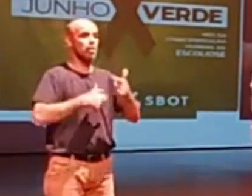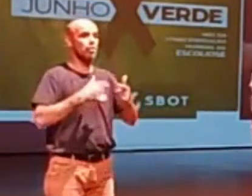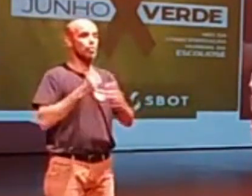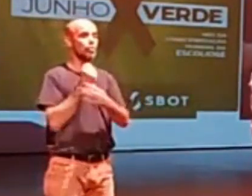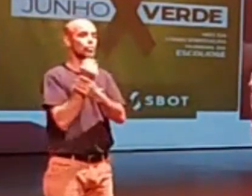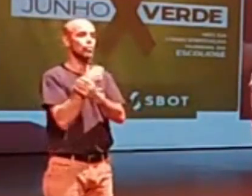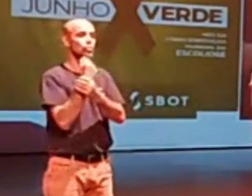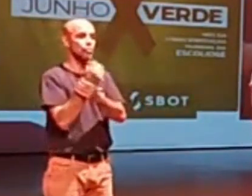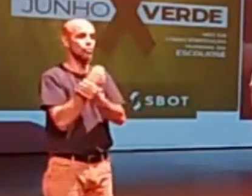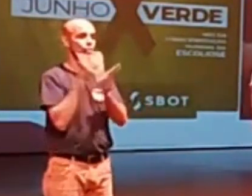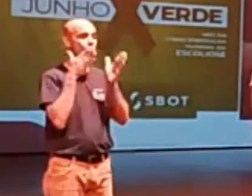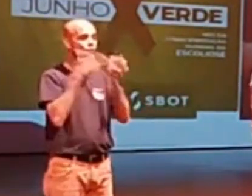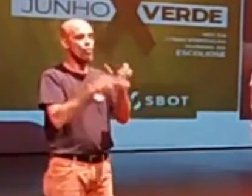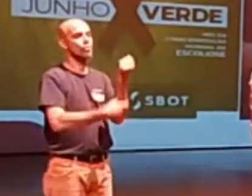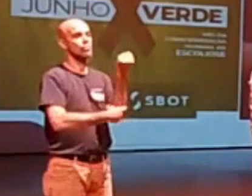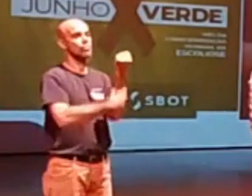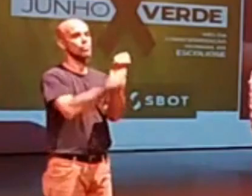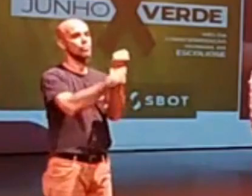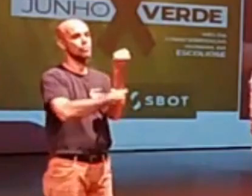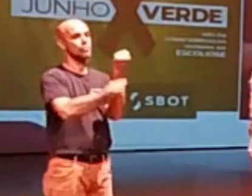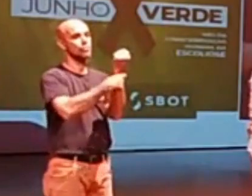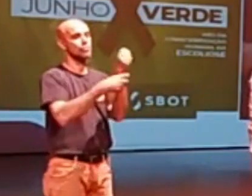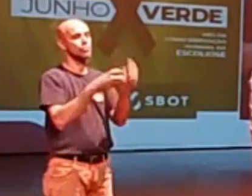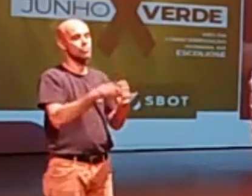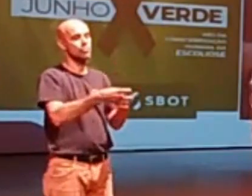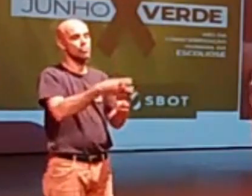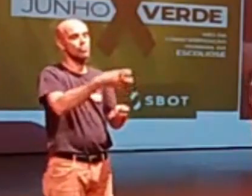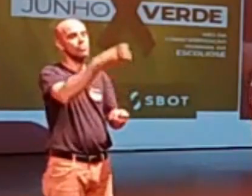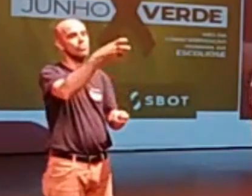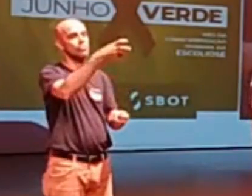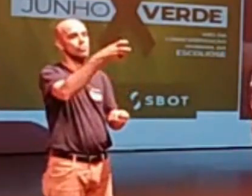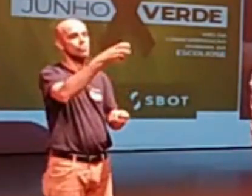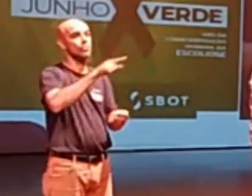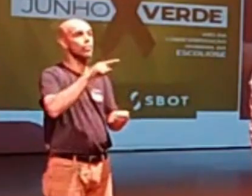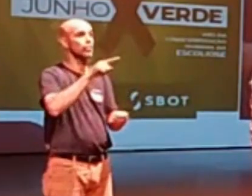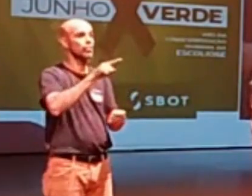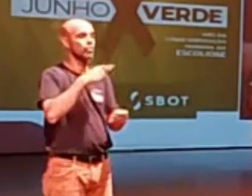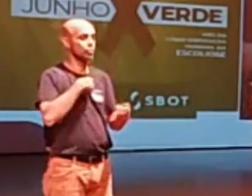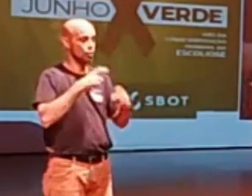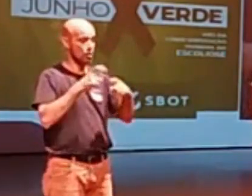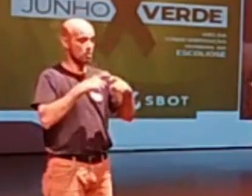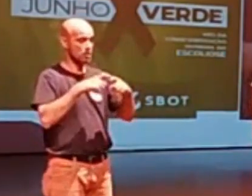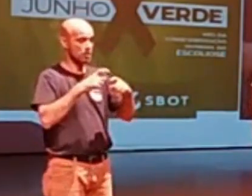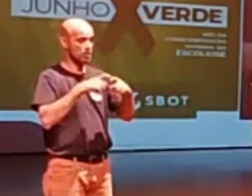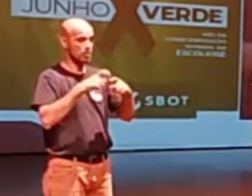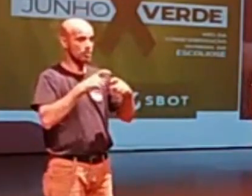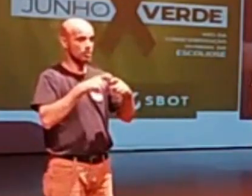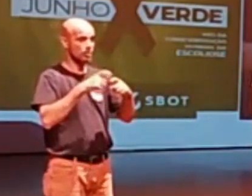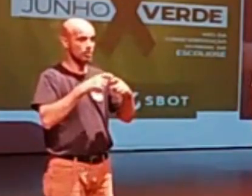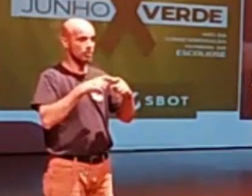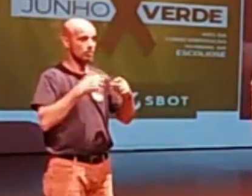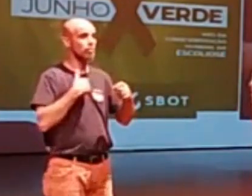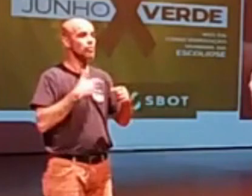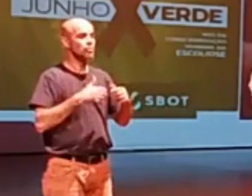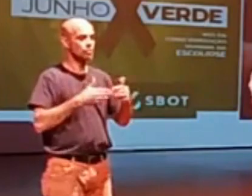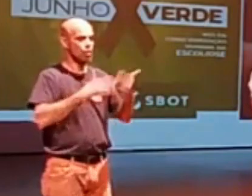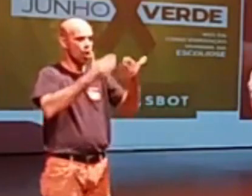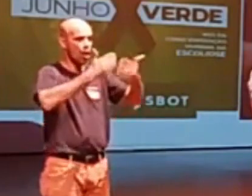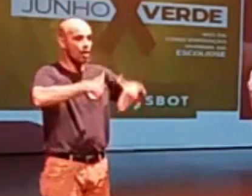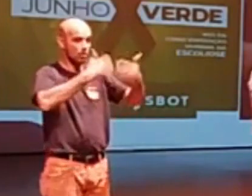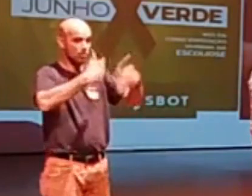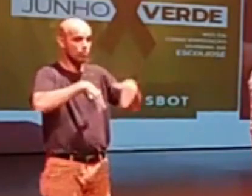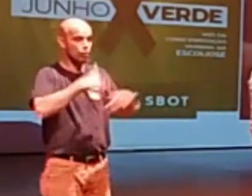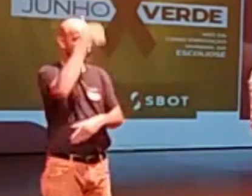especialidade em coluna. Um ortopedista, para quem não sabe, não é simplesmente fazer medicina. Presta-se uma prova de título da sociedade